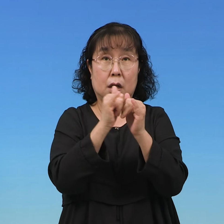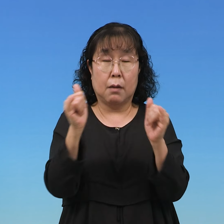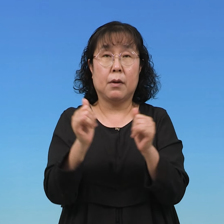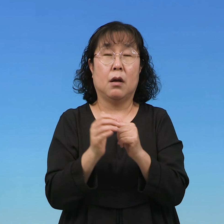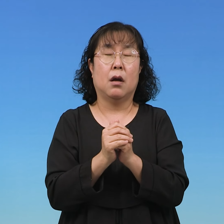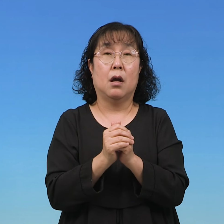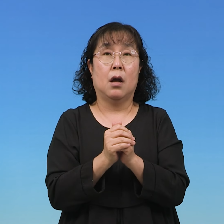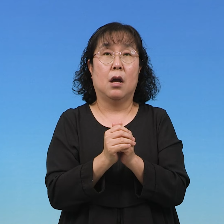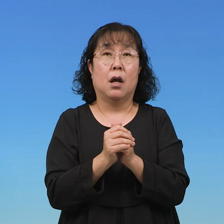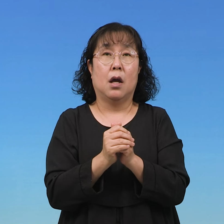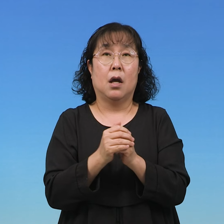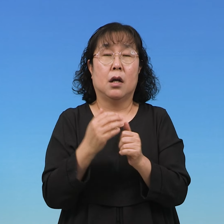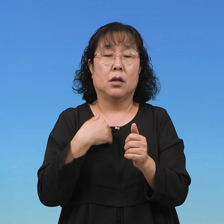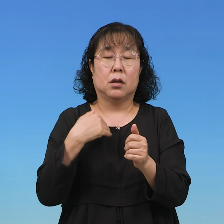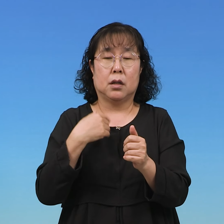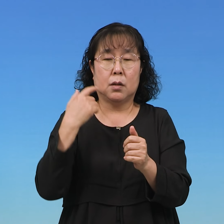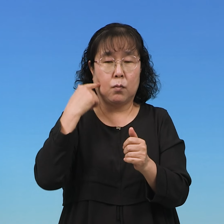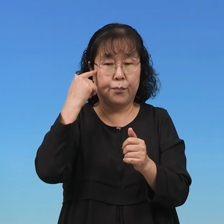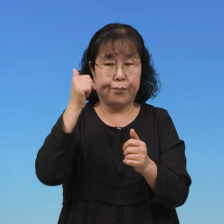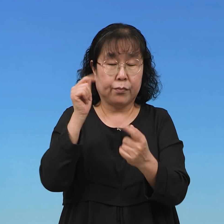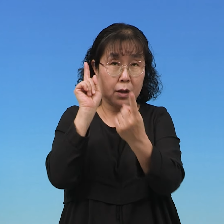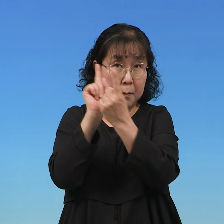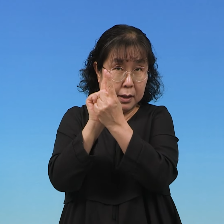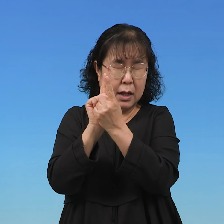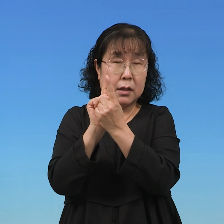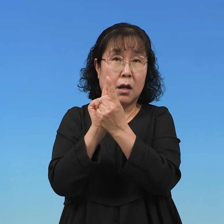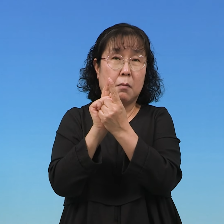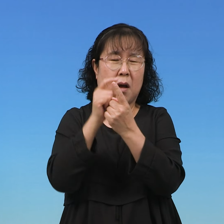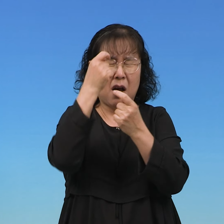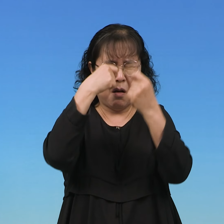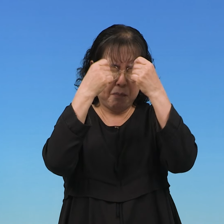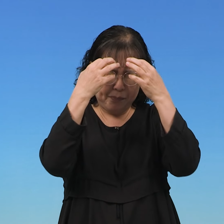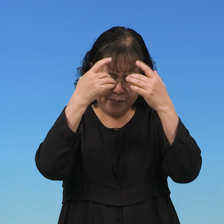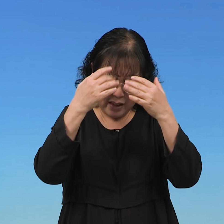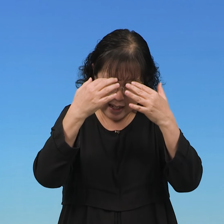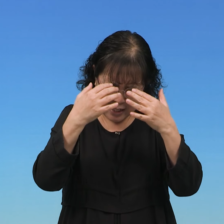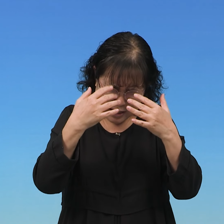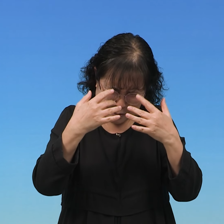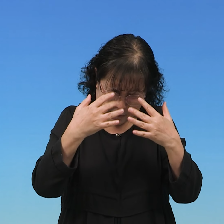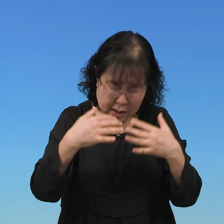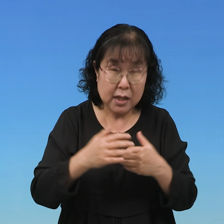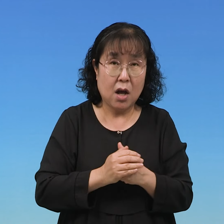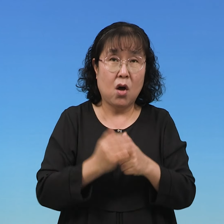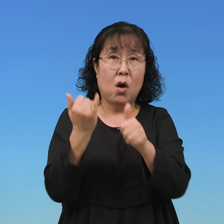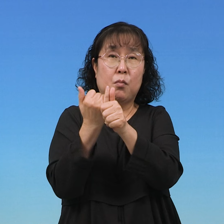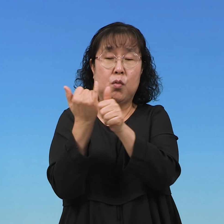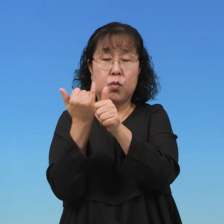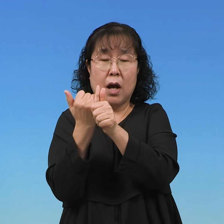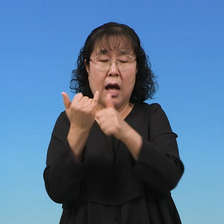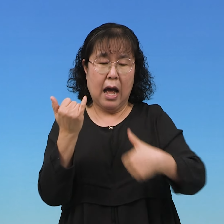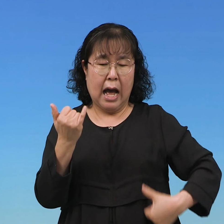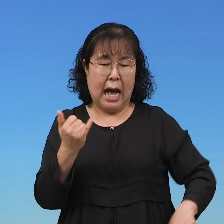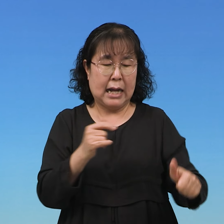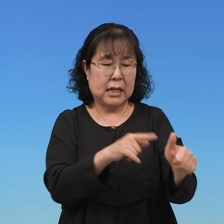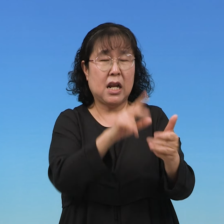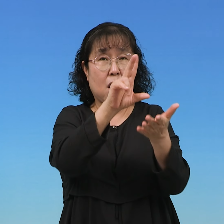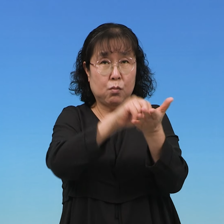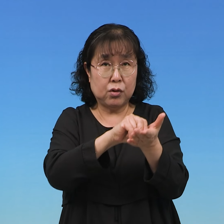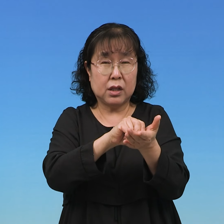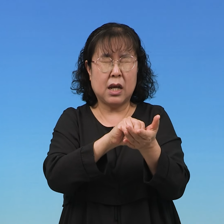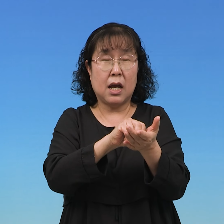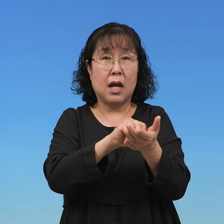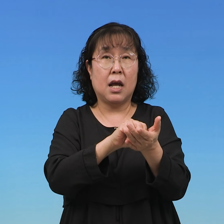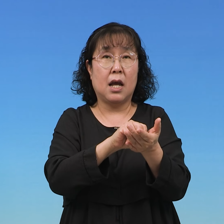분이에요. 그렇게 저를 찾아오셔가지고 정말 눈물을 하염없이 흘리면서 그 부부가 이